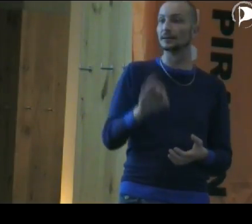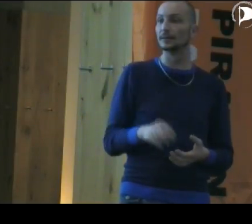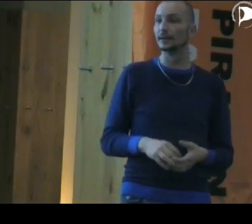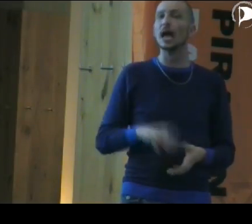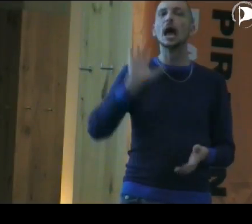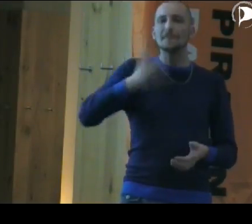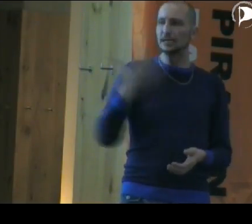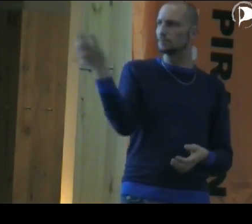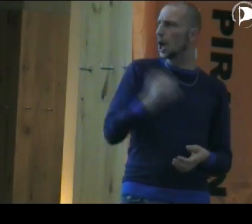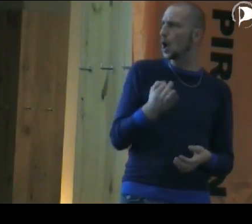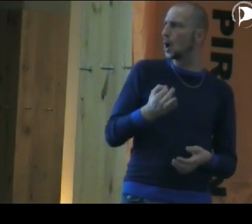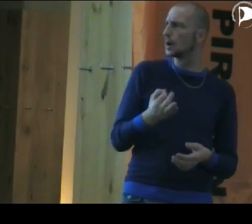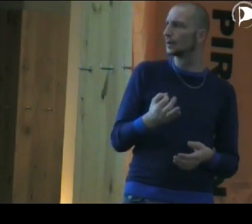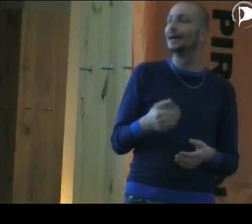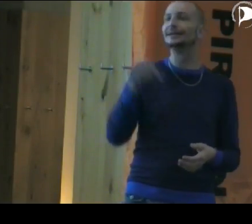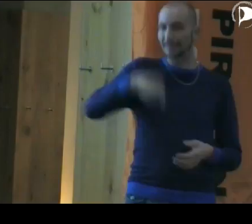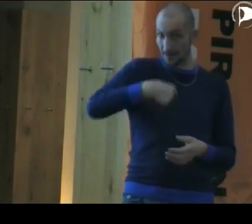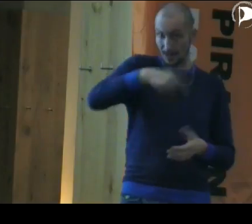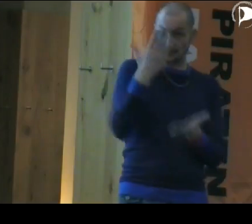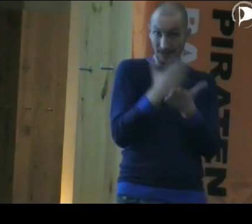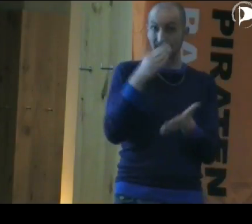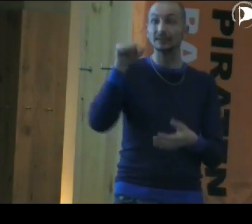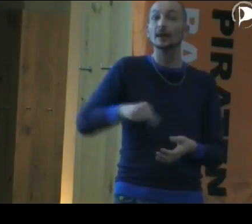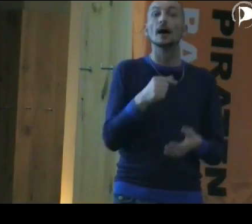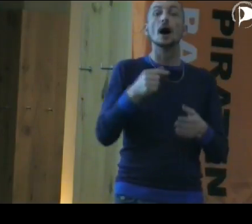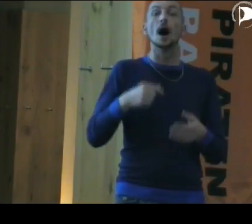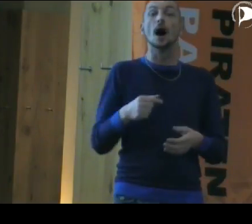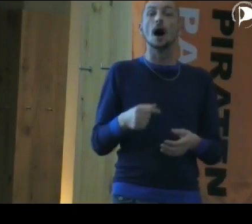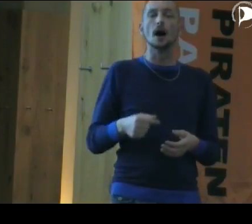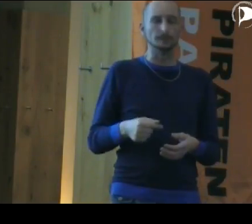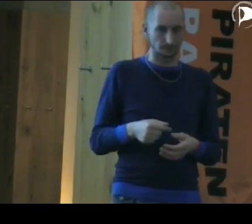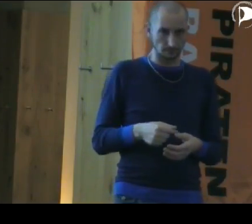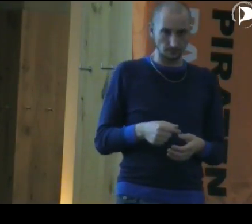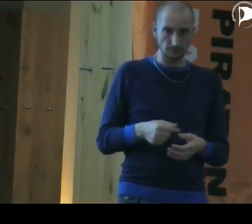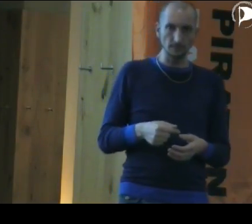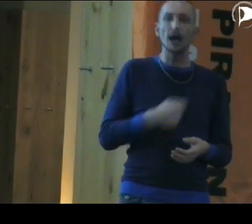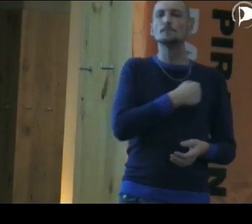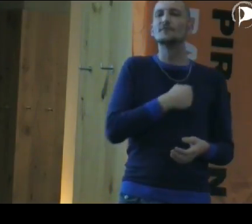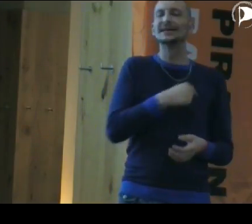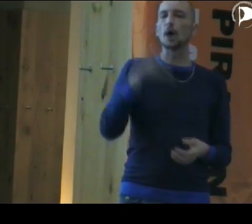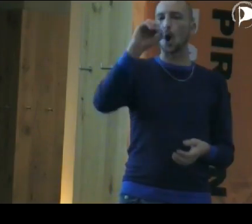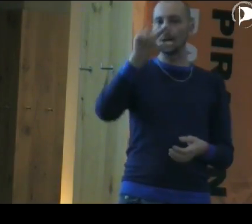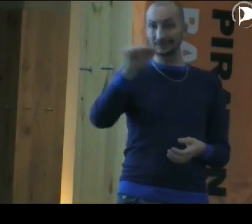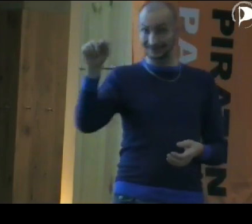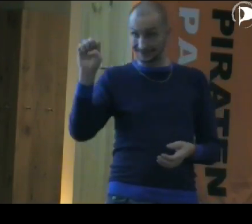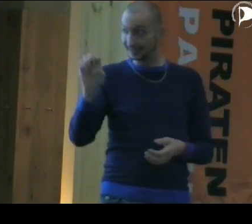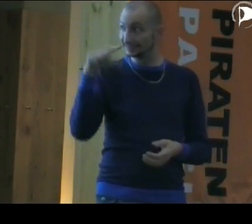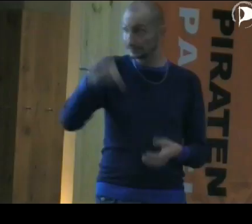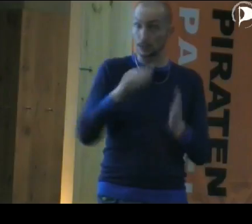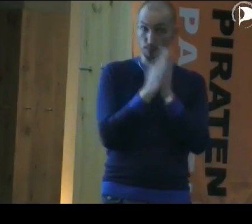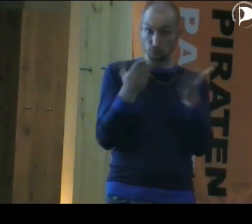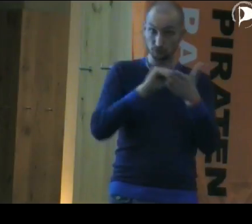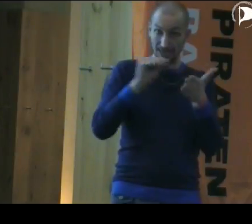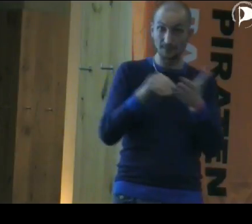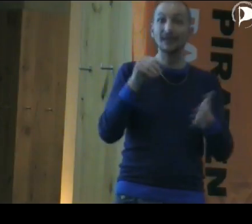professor der bereits erste bank bisher seinen prüfstand das volk ist es gibt